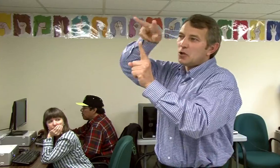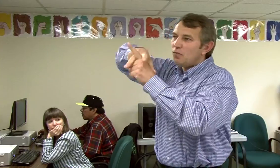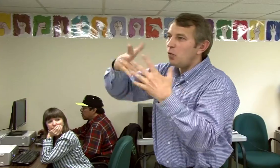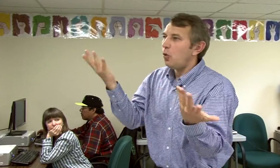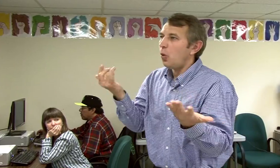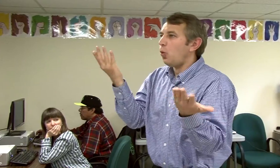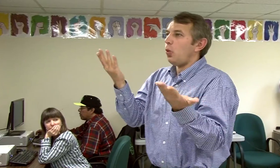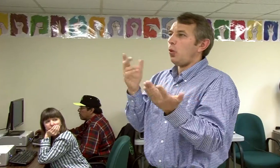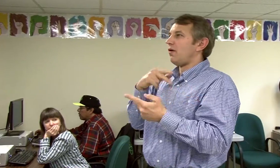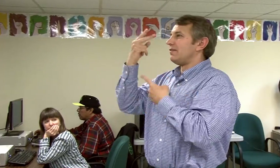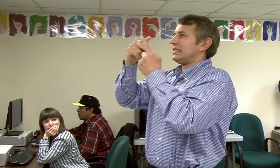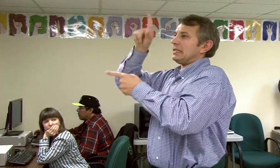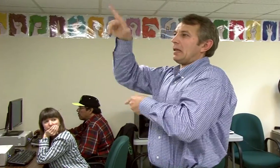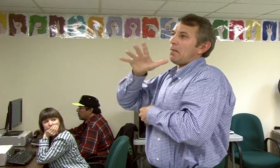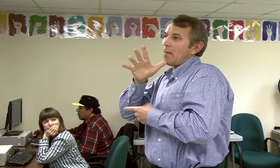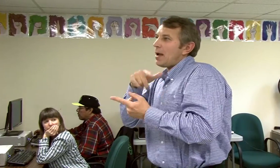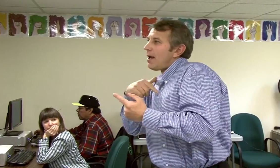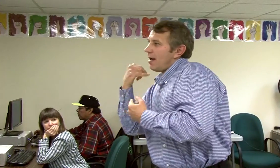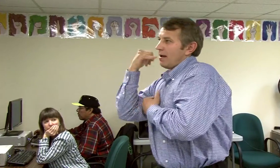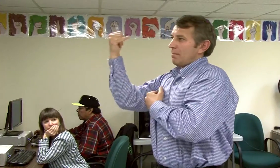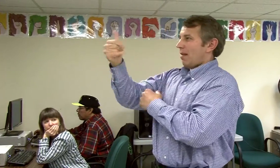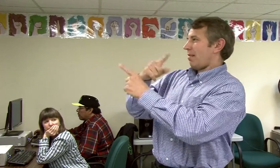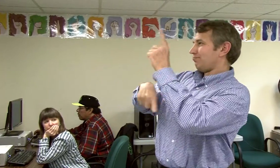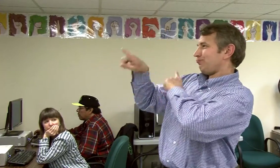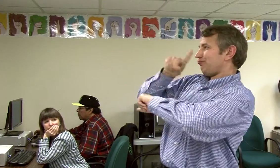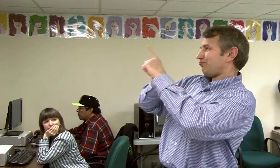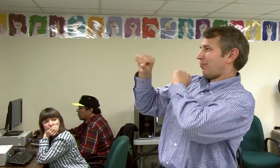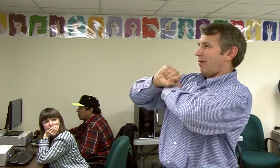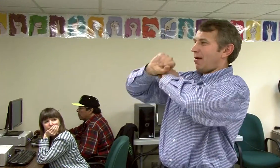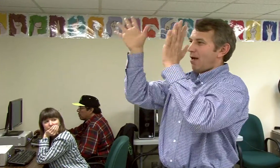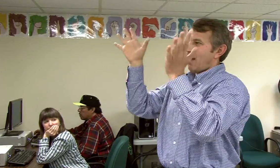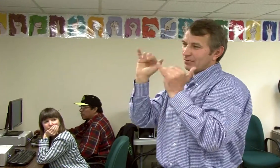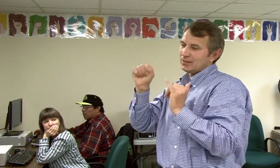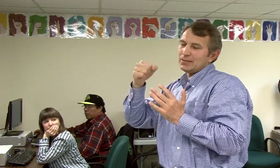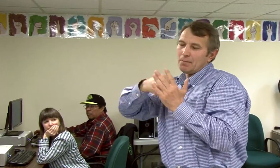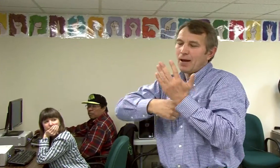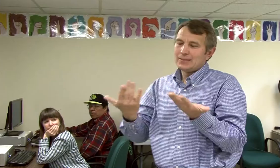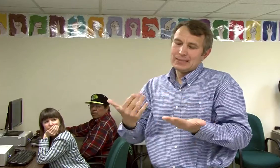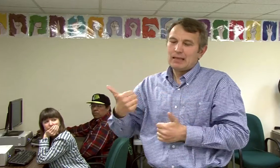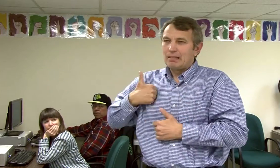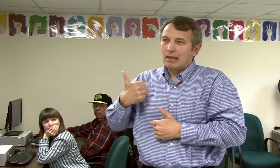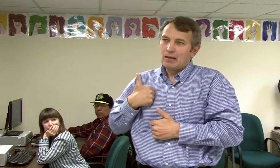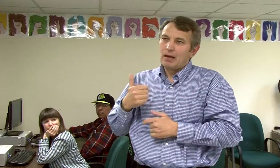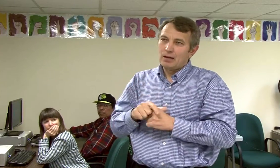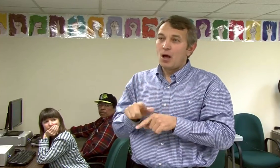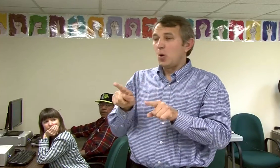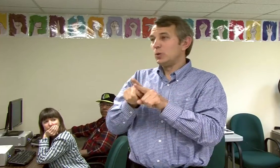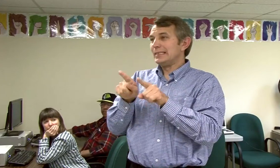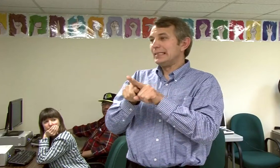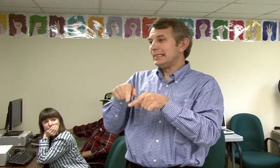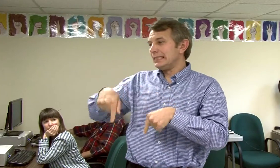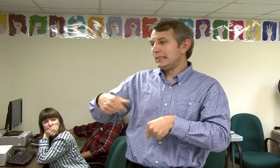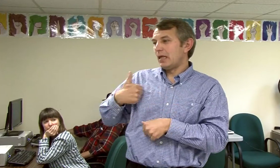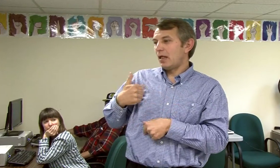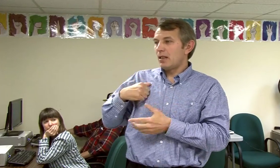webcam. Les sourds communiquent avec l'interprète en langue des signes et l'interprète traduit le message verbalement aux interlocuteurs.